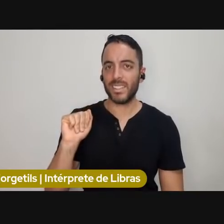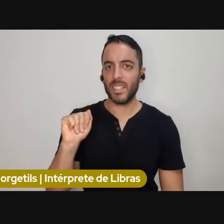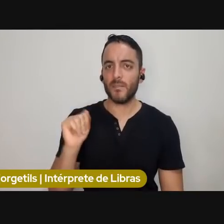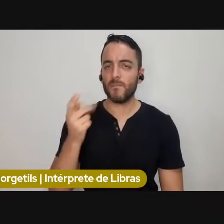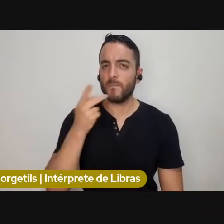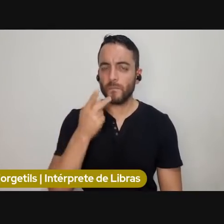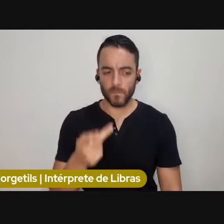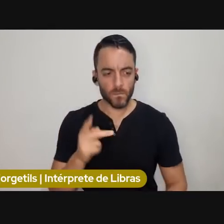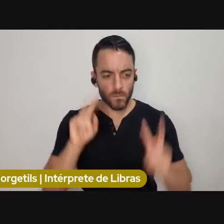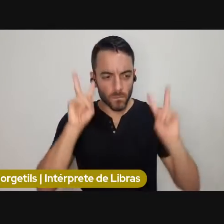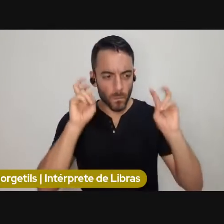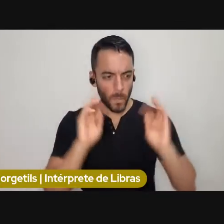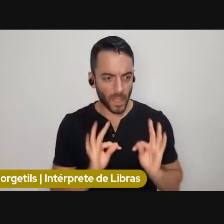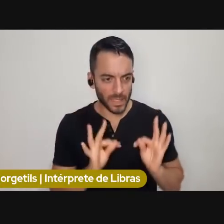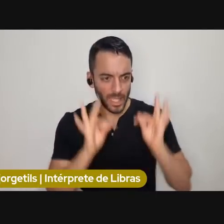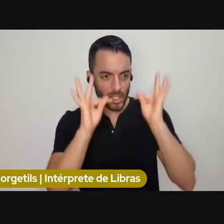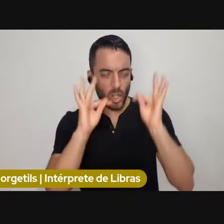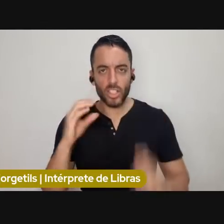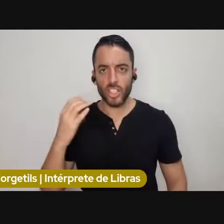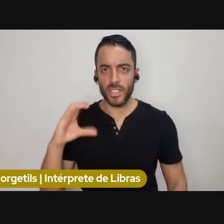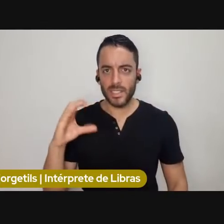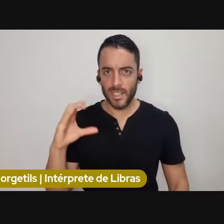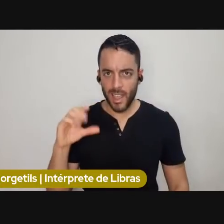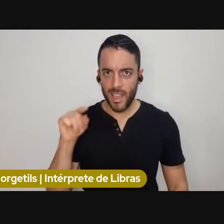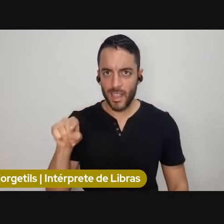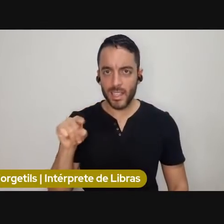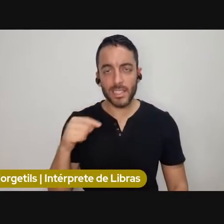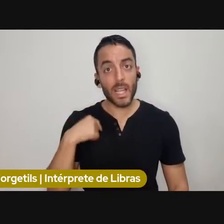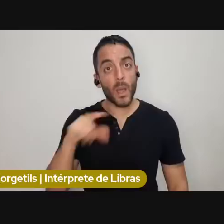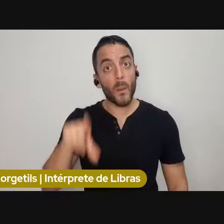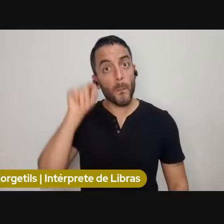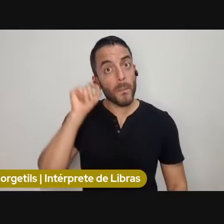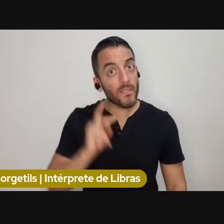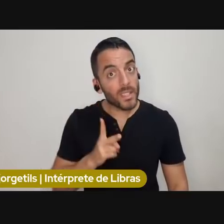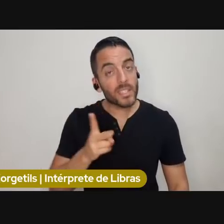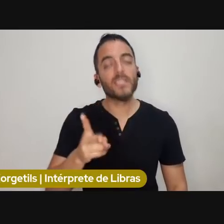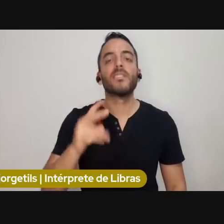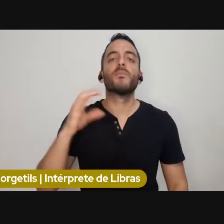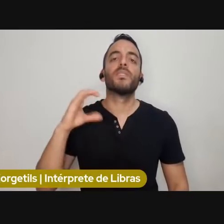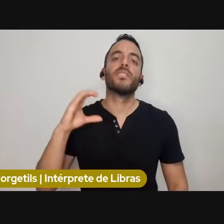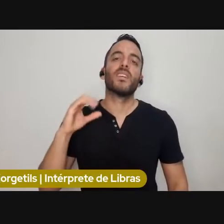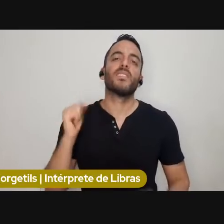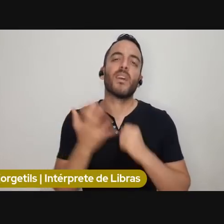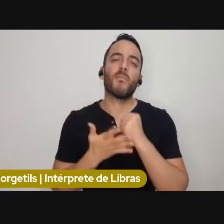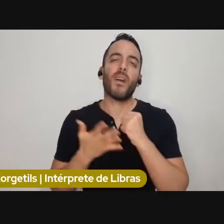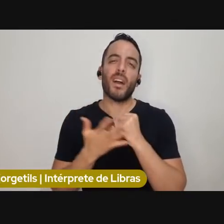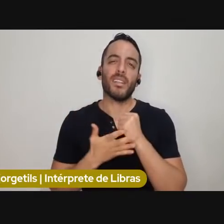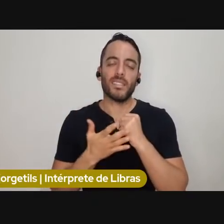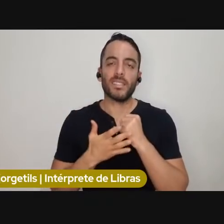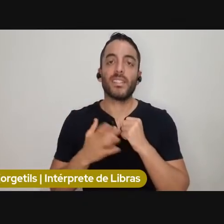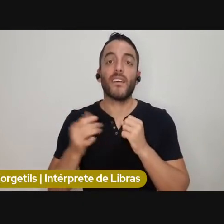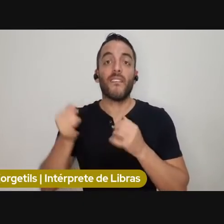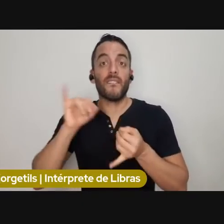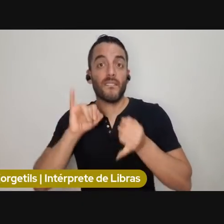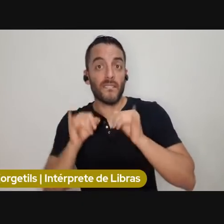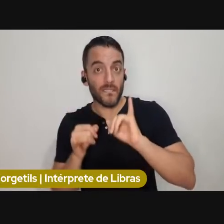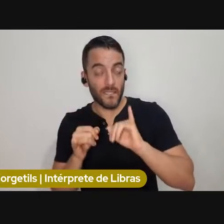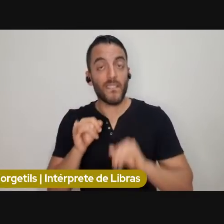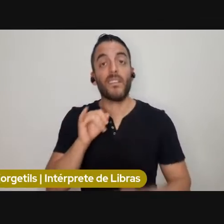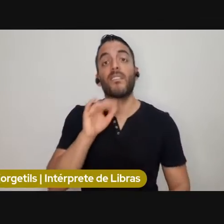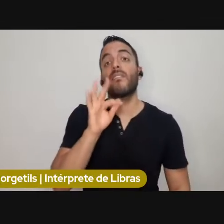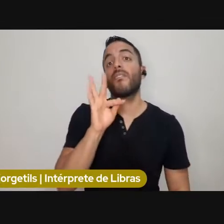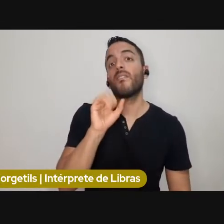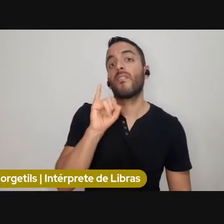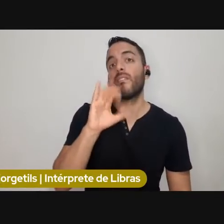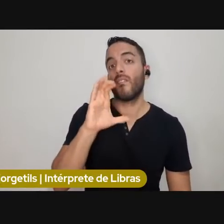tecnologia e ciência básica, eu preferia sempre as ciências básicas, física, química, matemática. Então, eu acabei indo para a física. Não fui